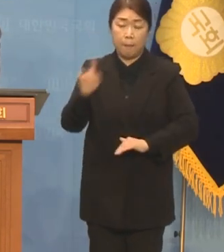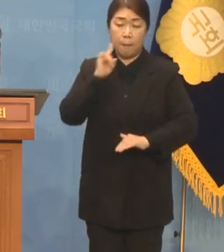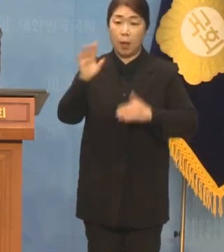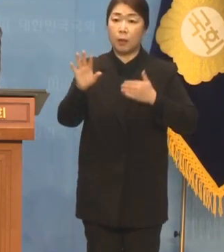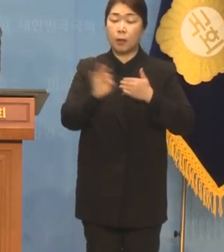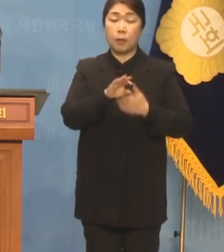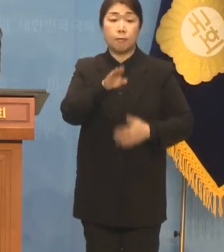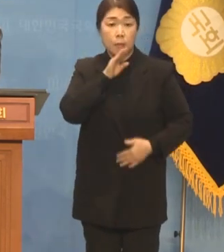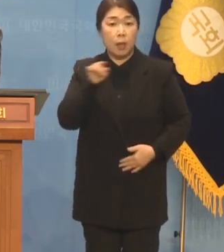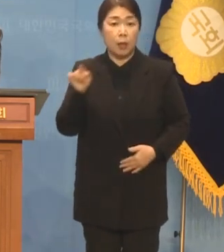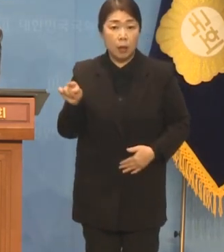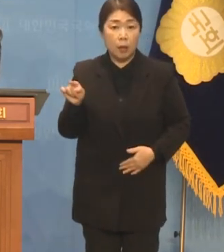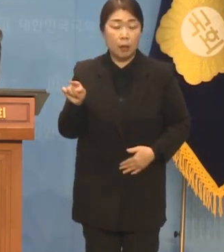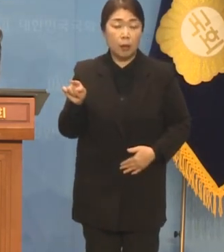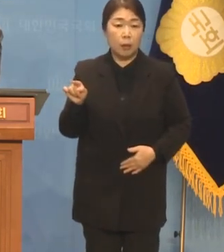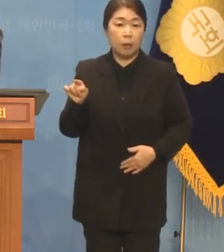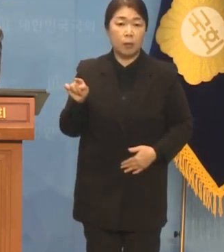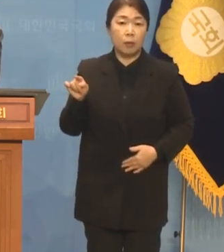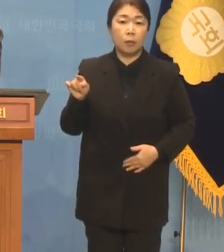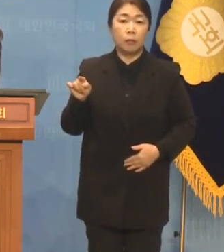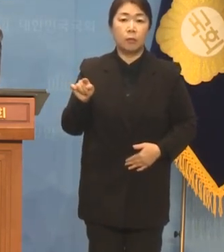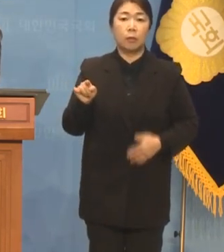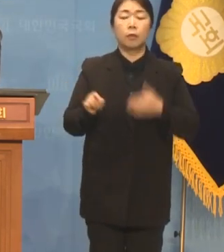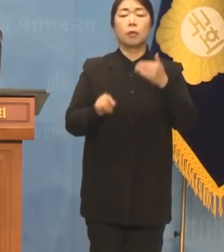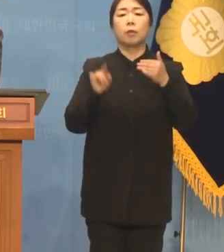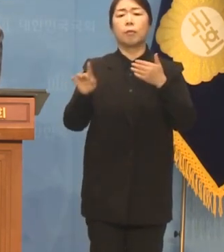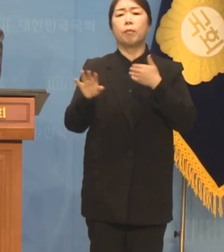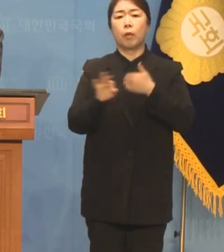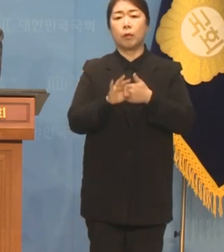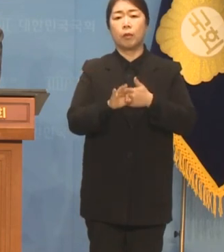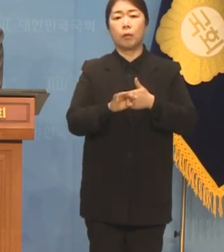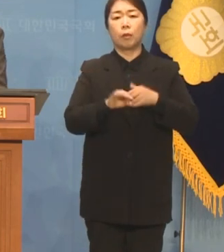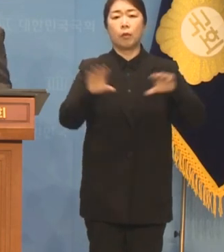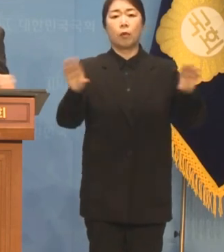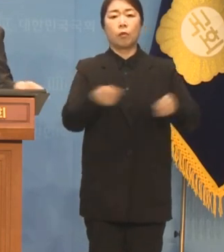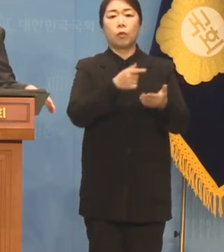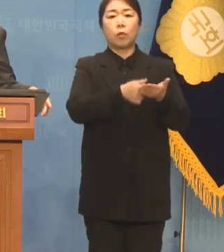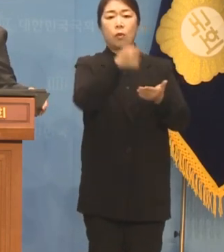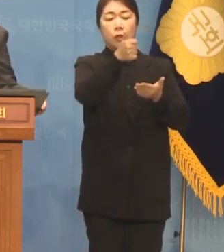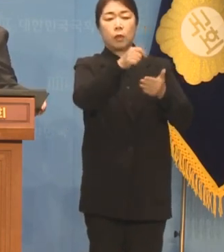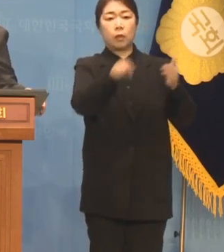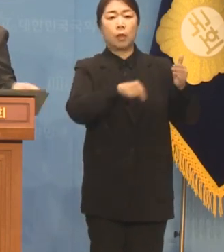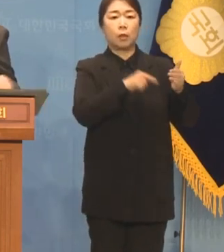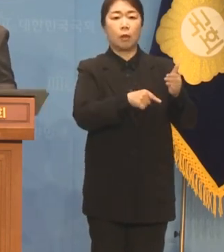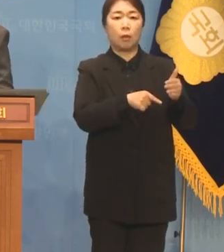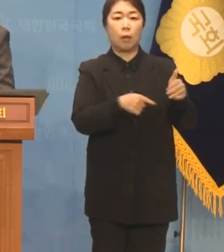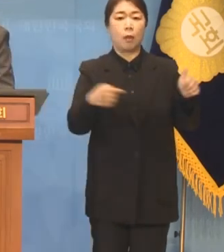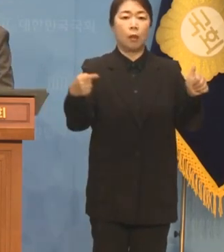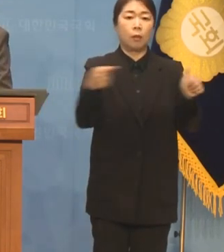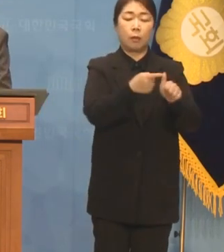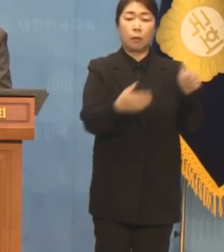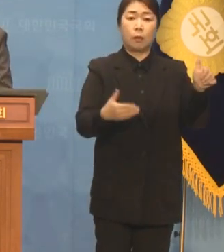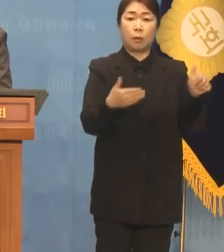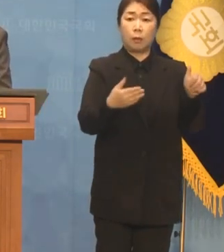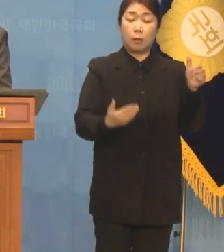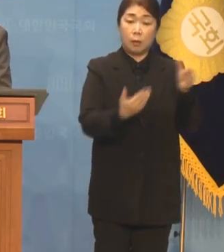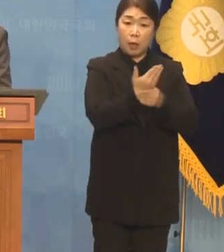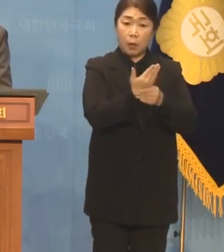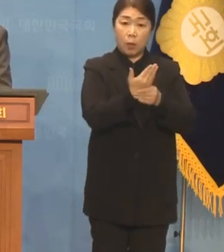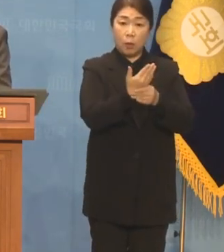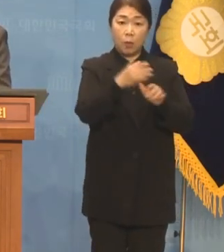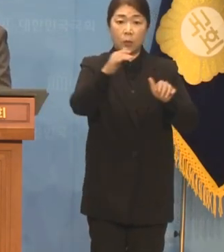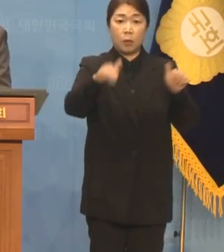만약에 사실이라고 한다면 총리실에서 그동안 대테러 상황실에서 발송한